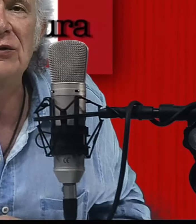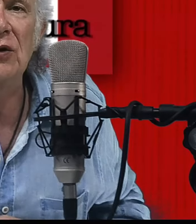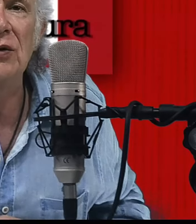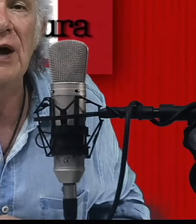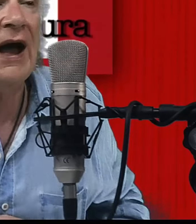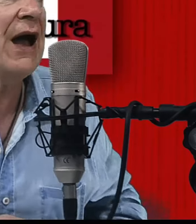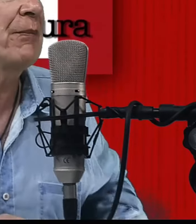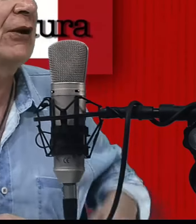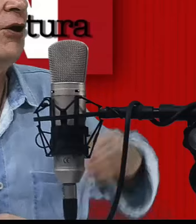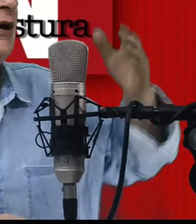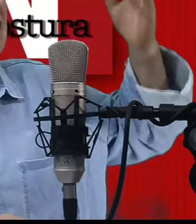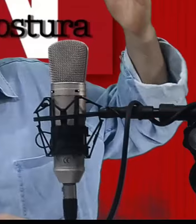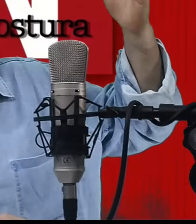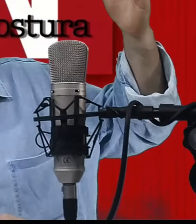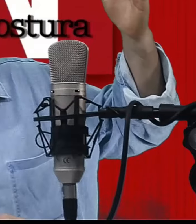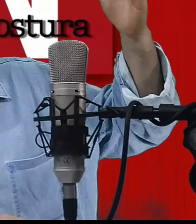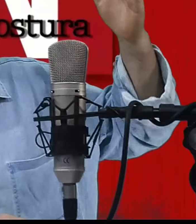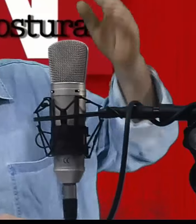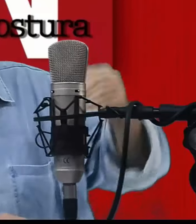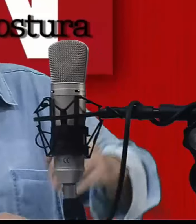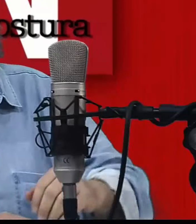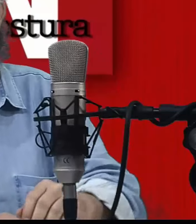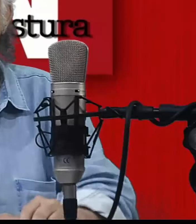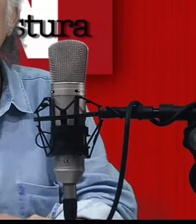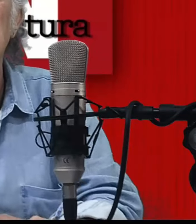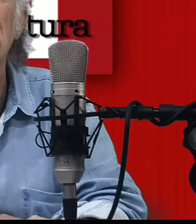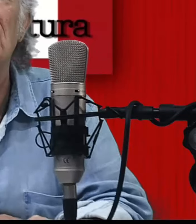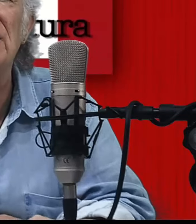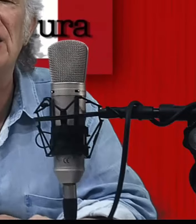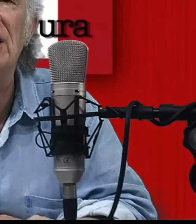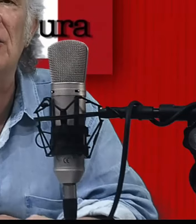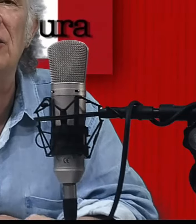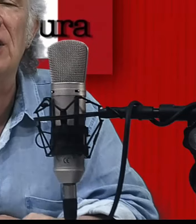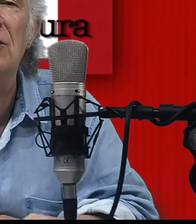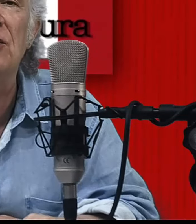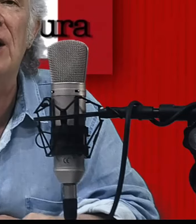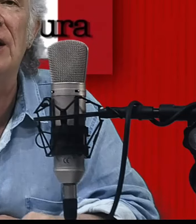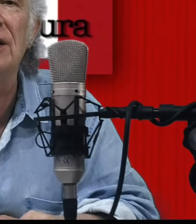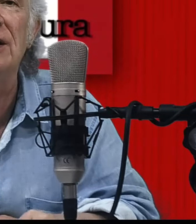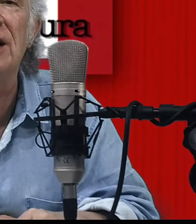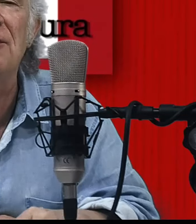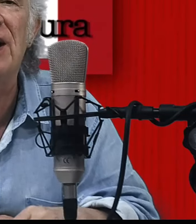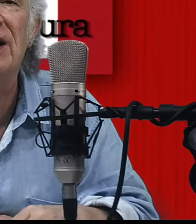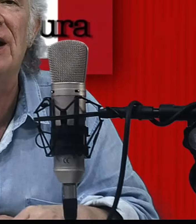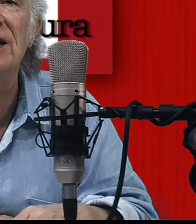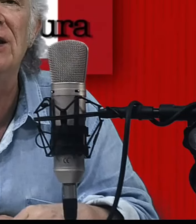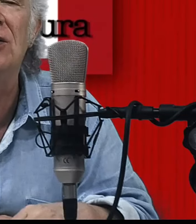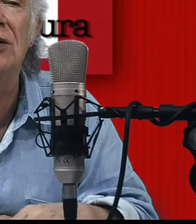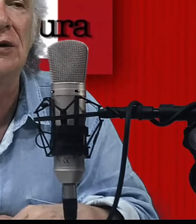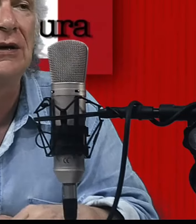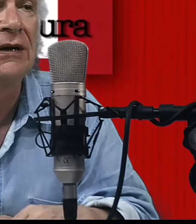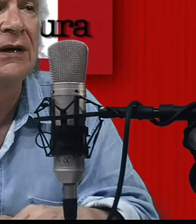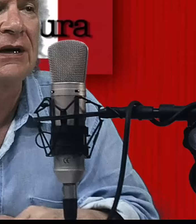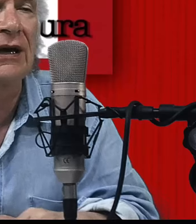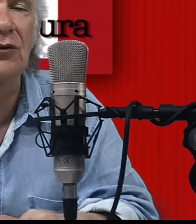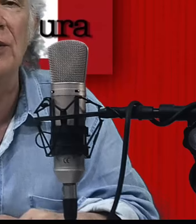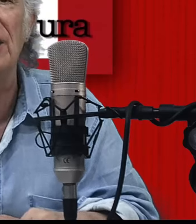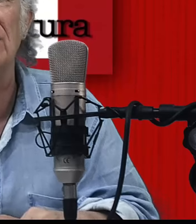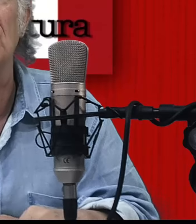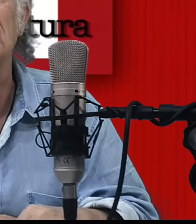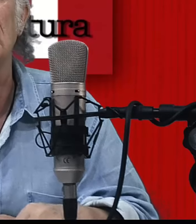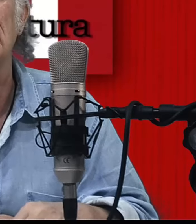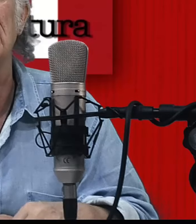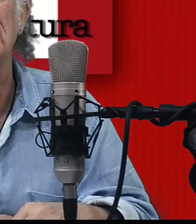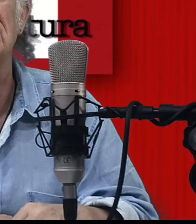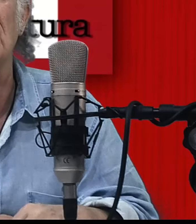a tantos... Ah, perdón, estaban los salmones, estaba ahí mi amigo Miki Cabruja y Glenn Vargas, hijo, que tuve